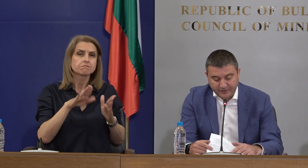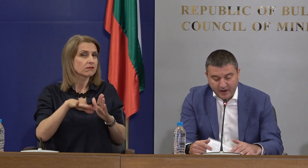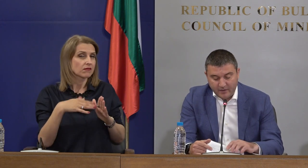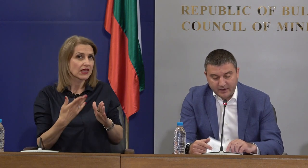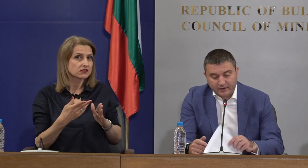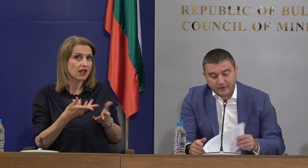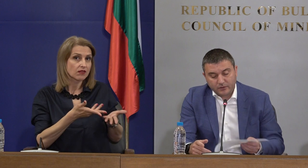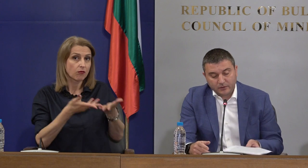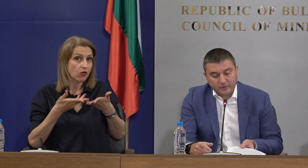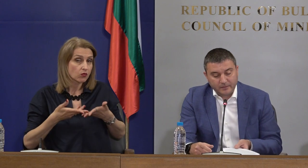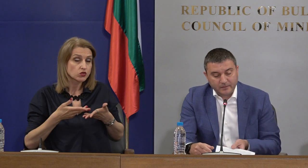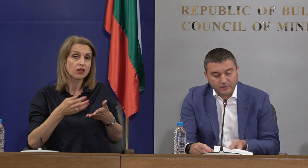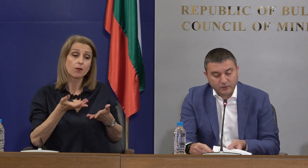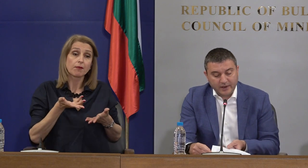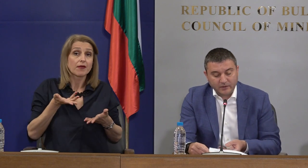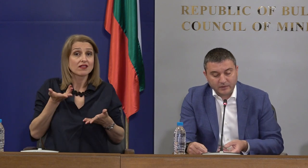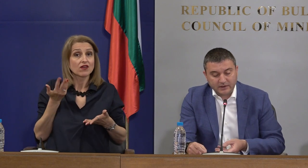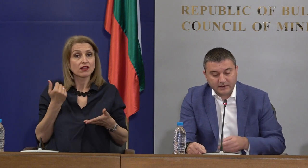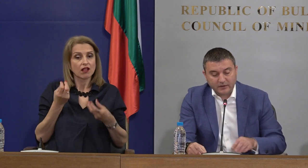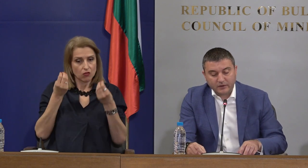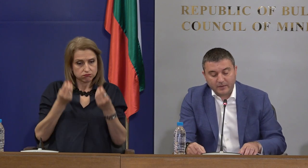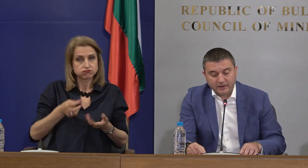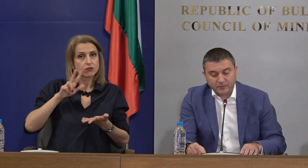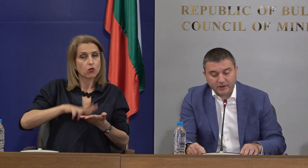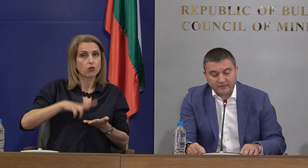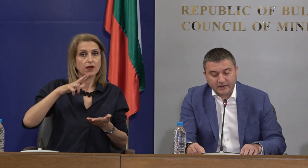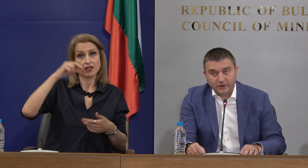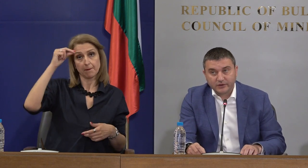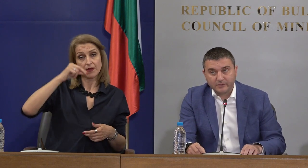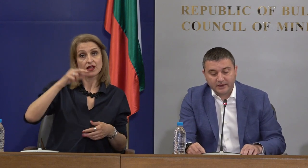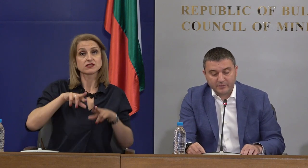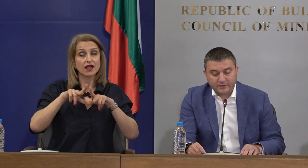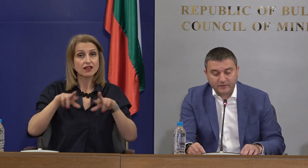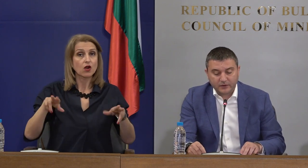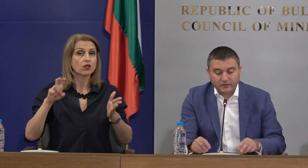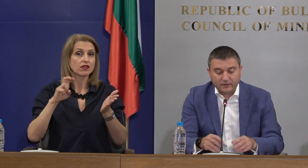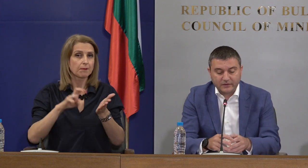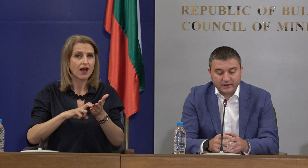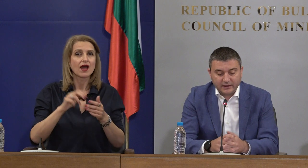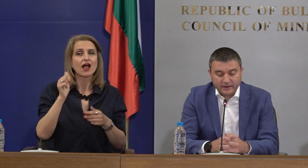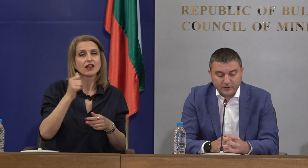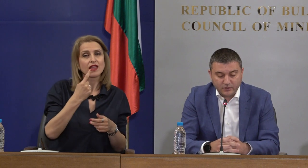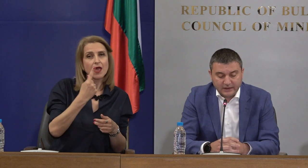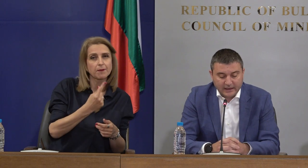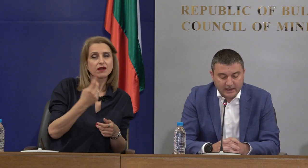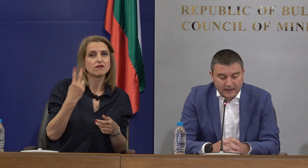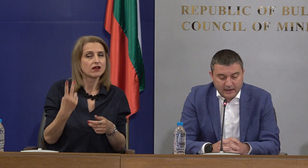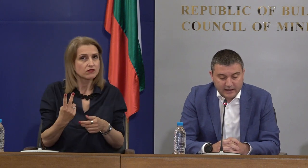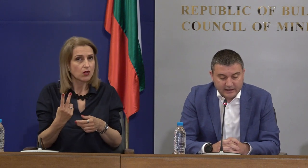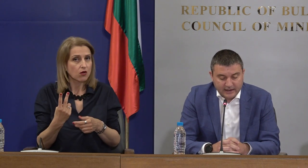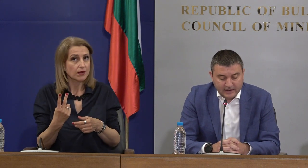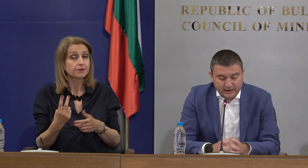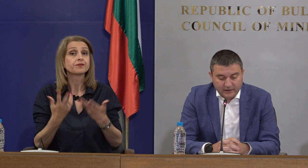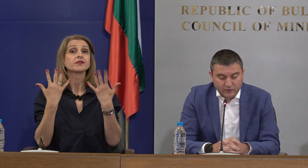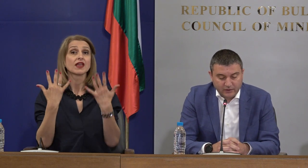получено предварително одобрение от Българската народна банка по член 28 алинея 1 и 2 от закона за кредитните институции